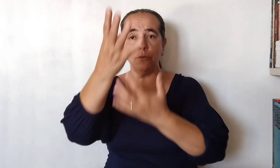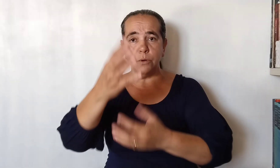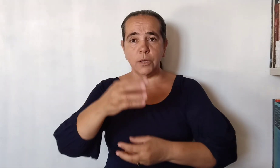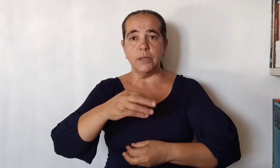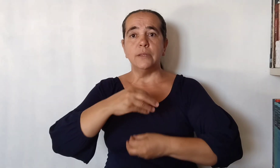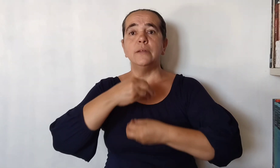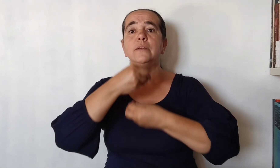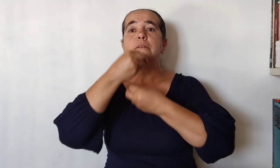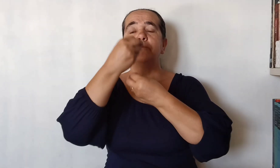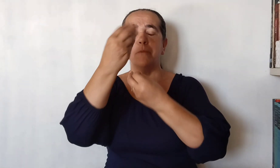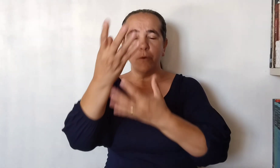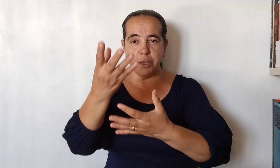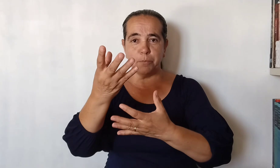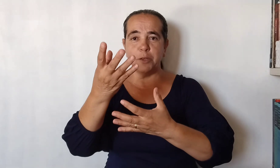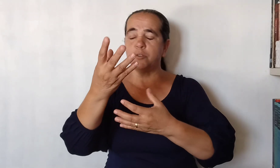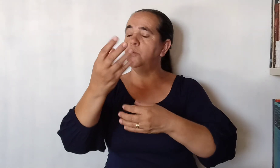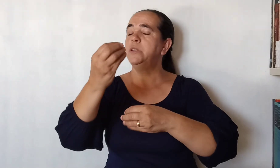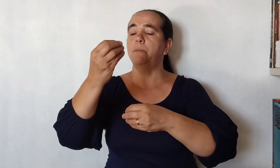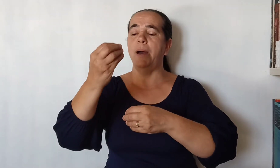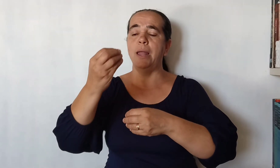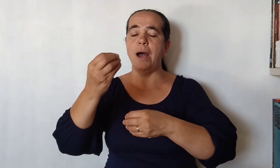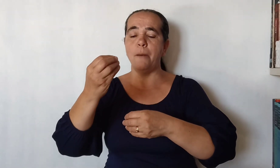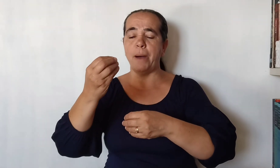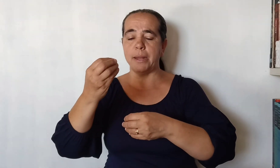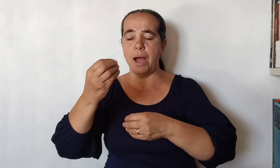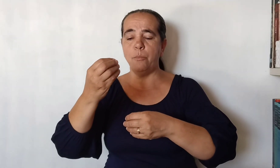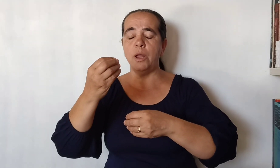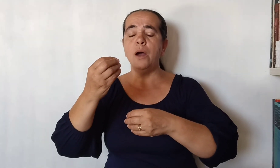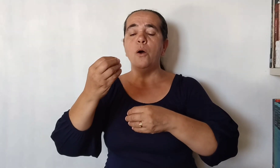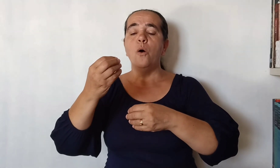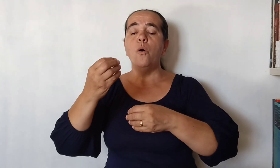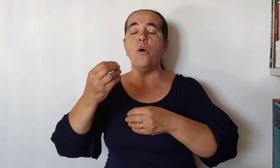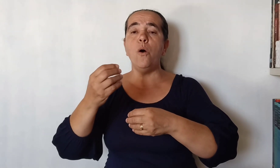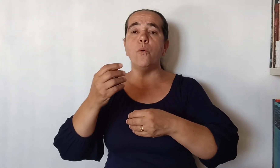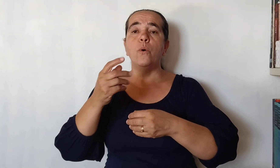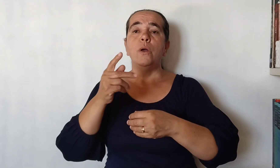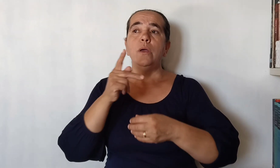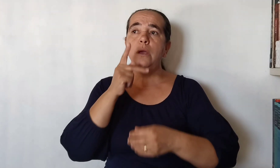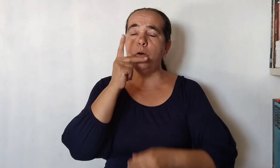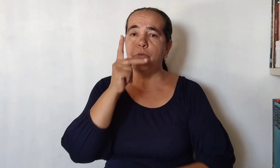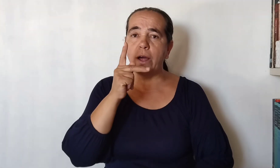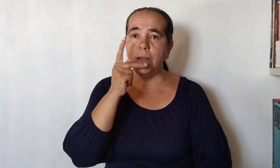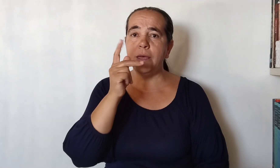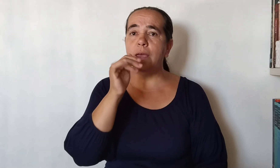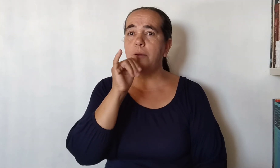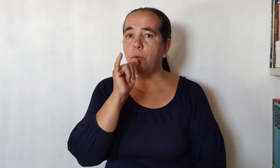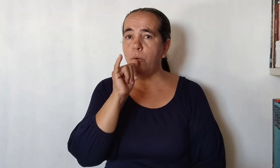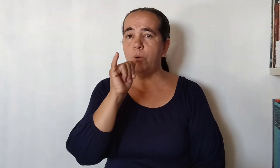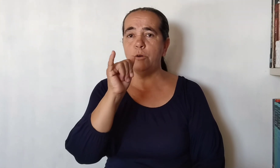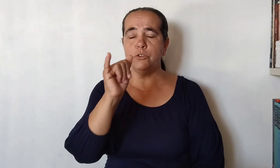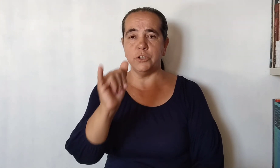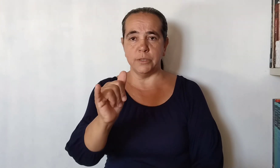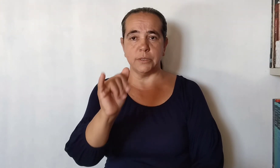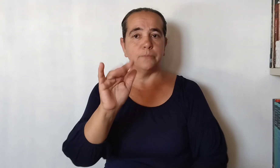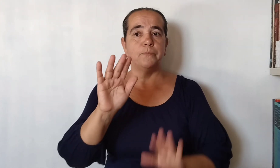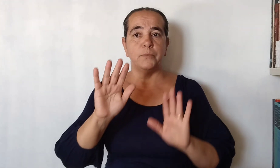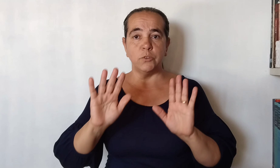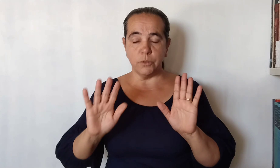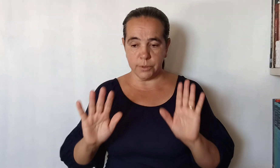vendo? Expressou essa parábola, ou eu falei, ou eu disse,